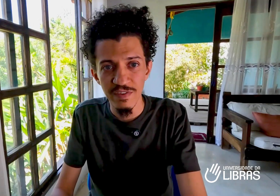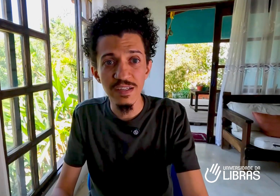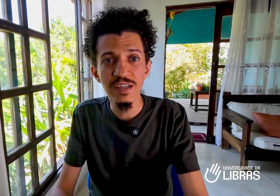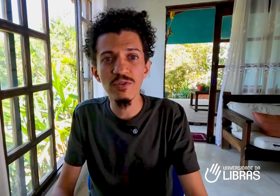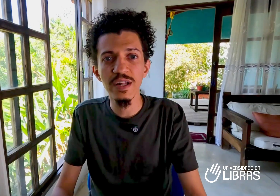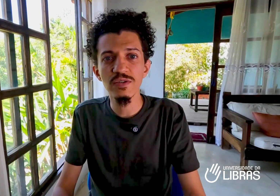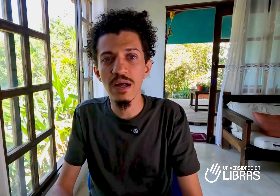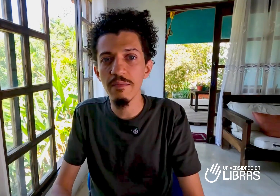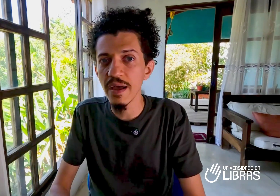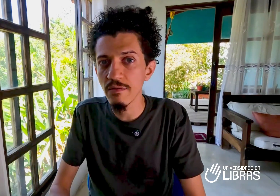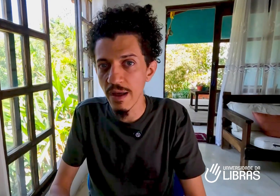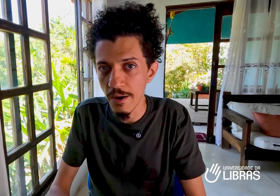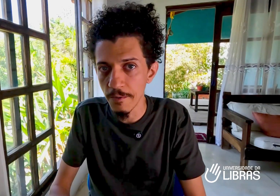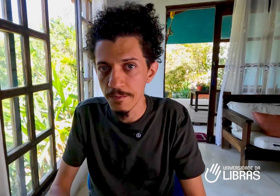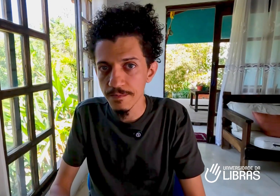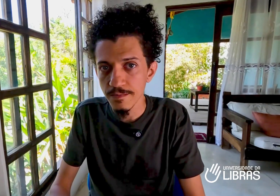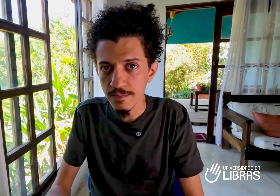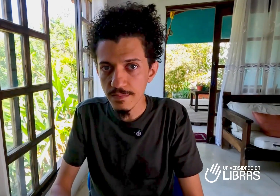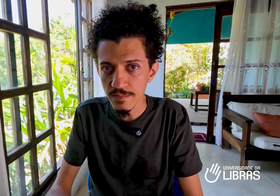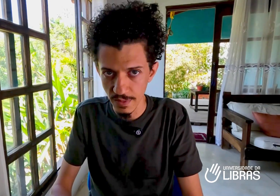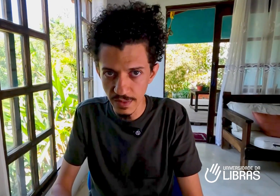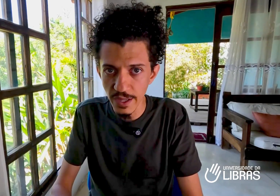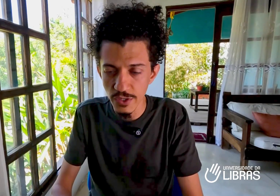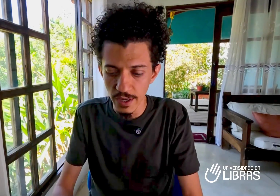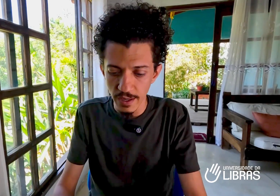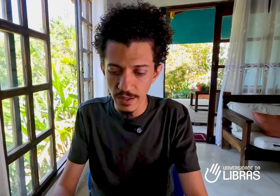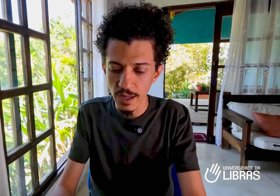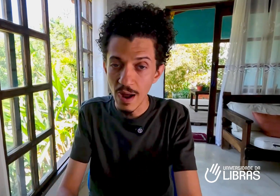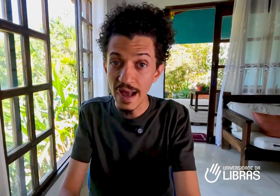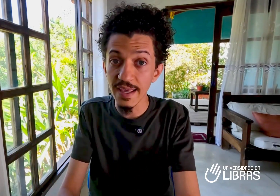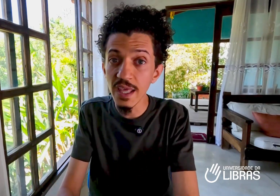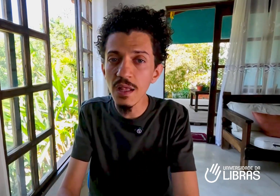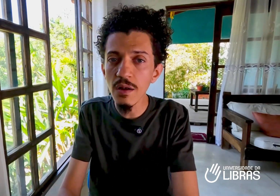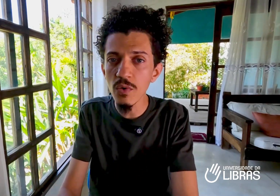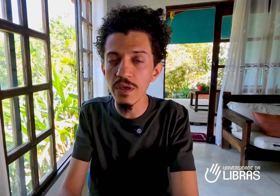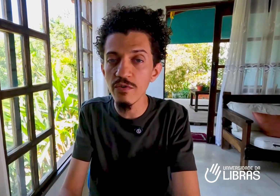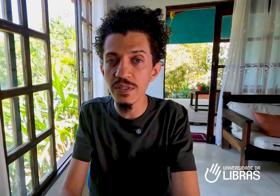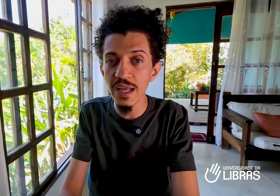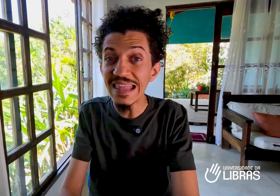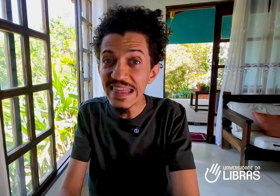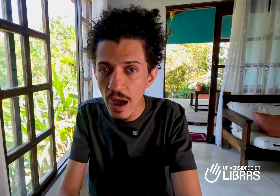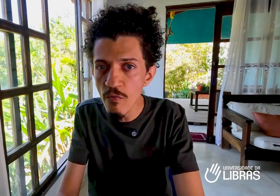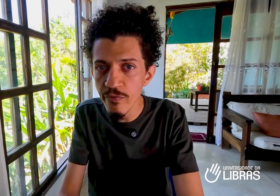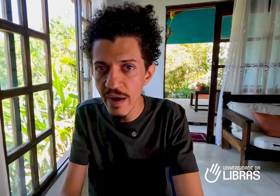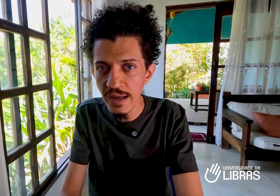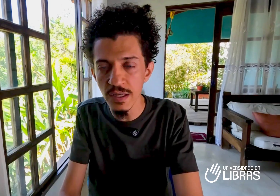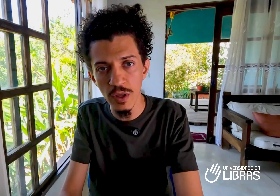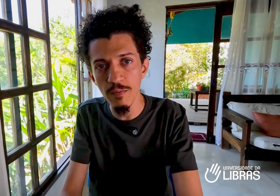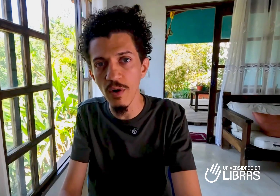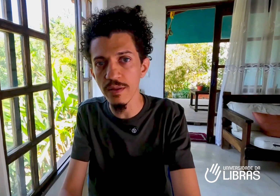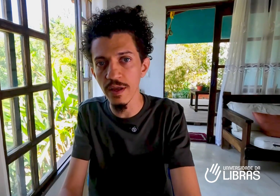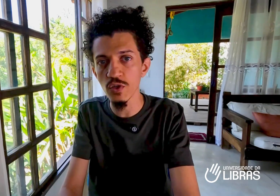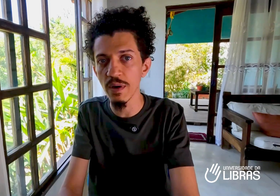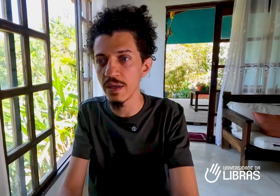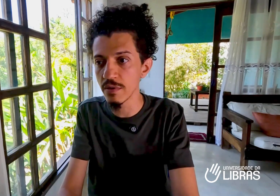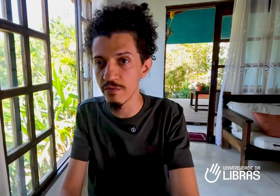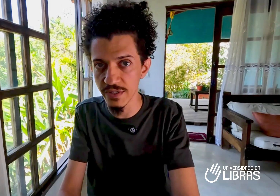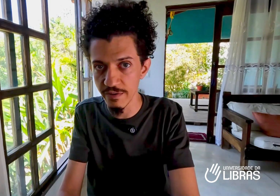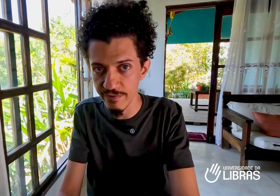sem o direcionamento real. Entende? Então, aquilo que você não faz é tão importante como aquilo que você